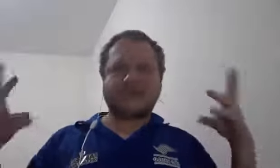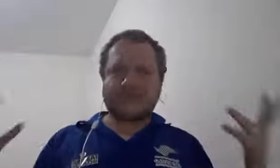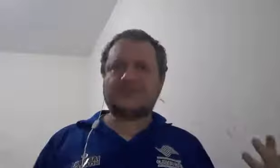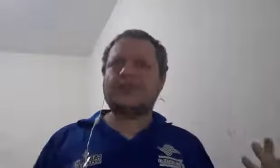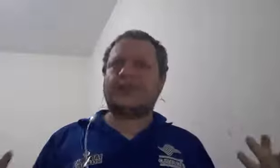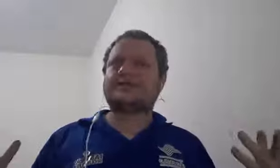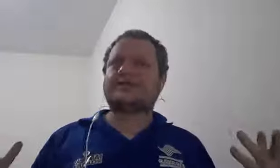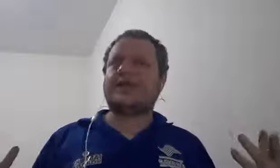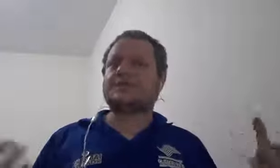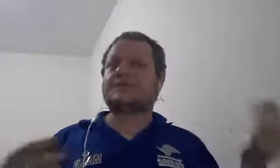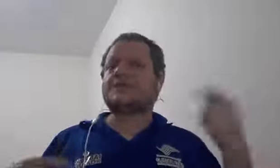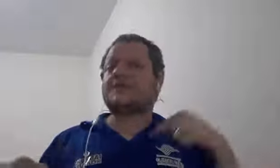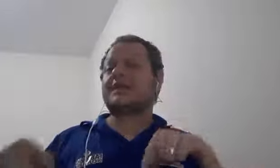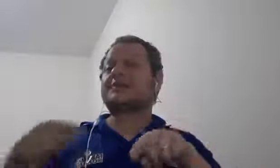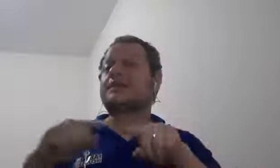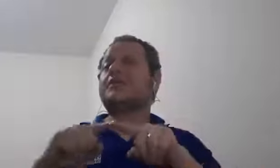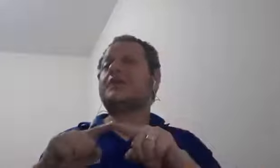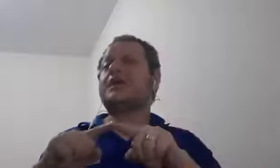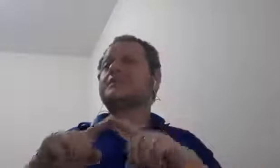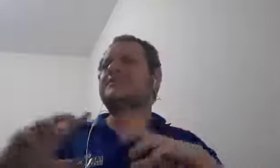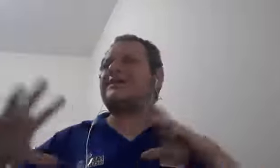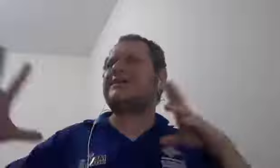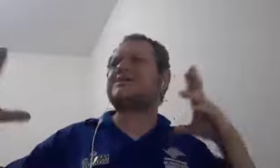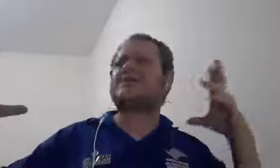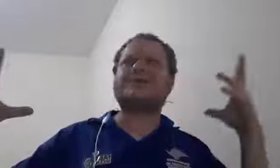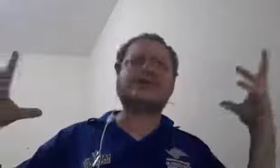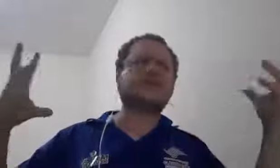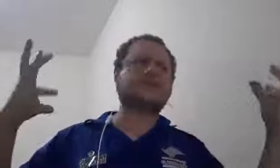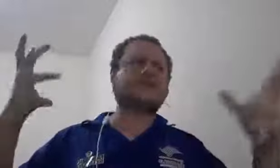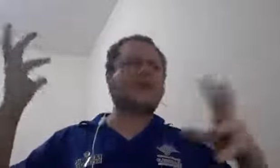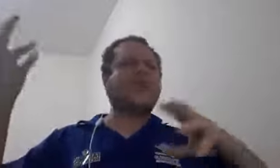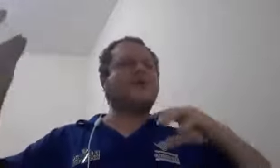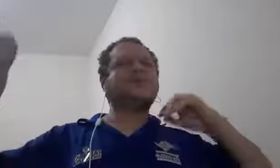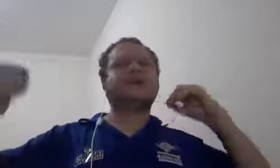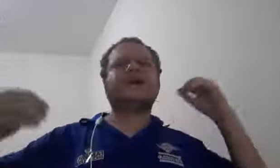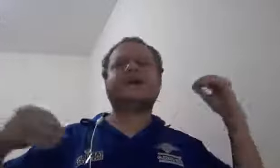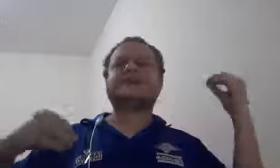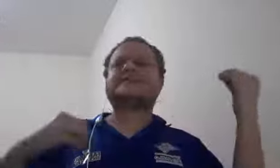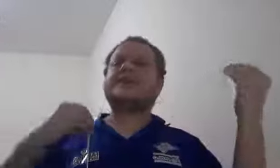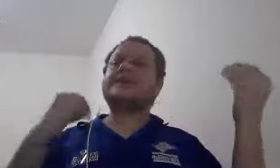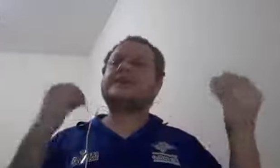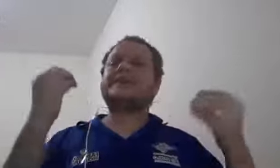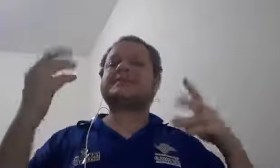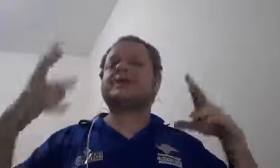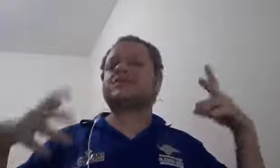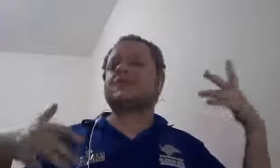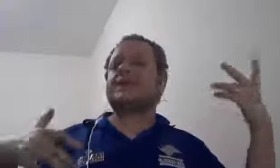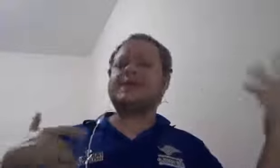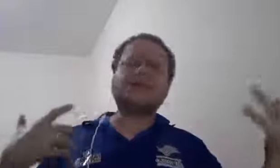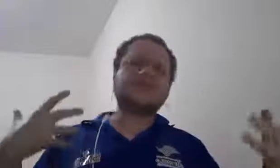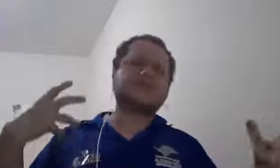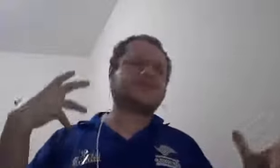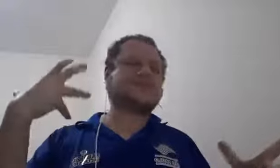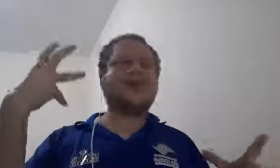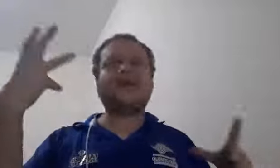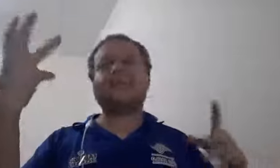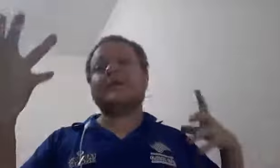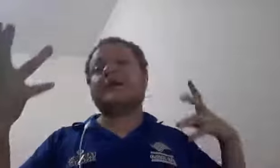que tem variações. Esses são sinais que eu conheço, mas geralmente Os sinais na Libras têm regionalismos, têm,